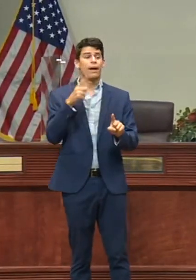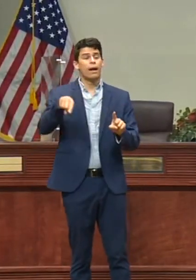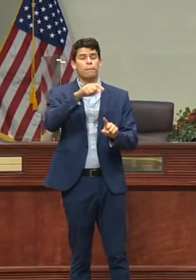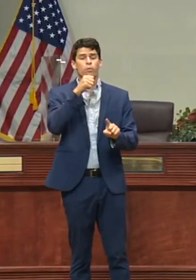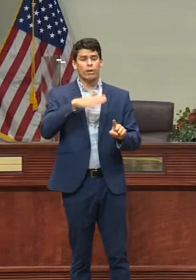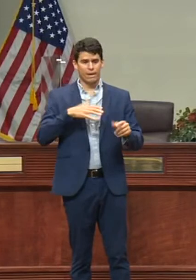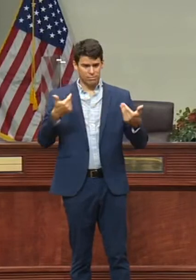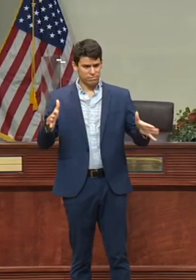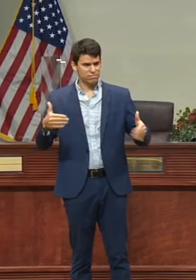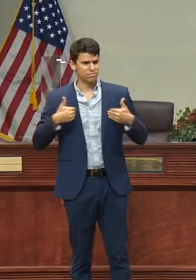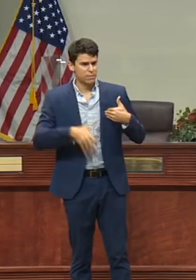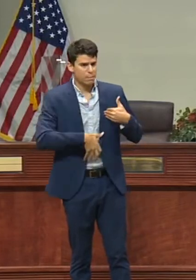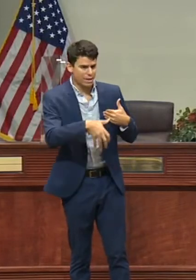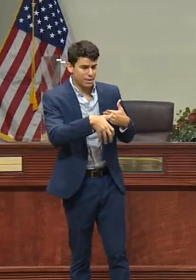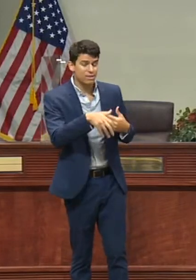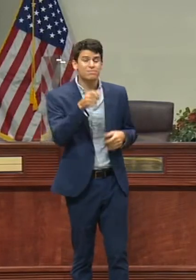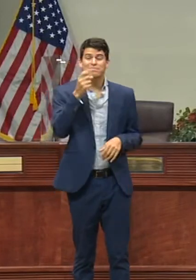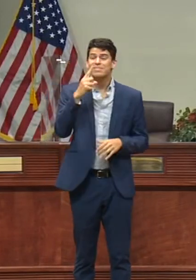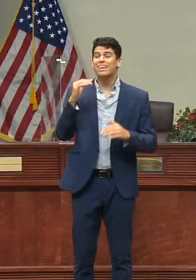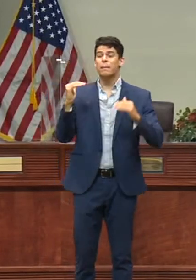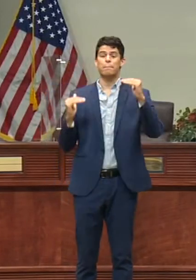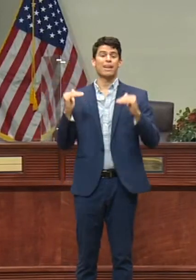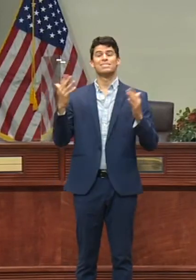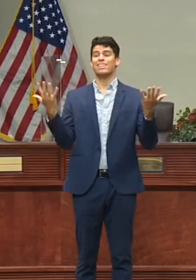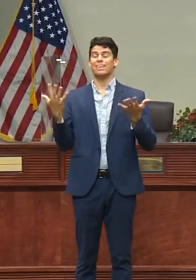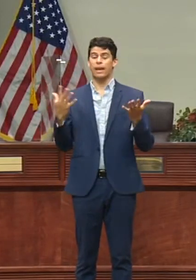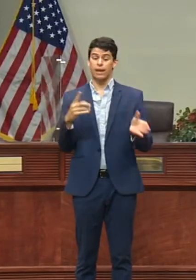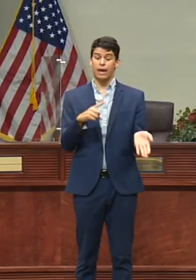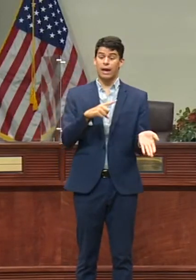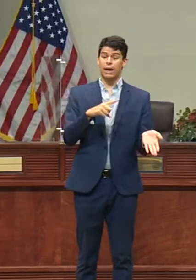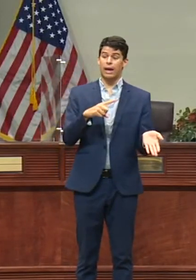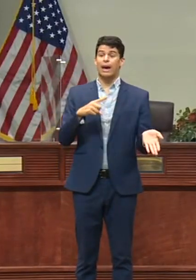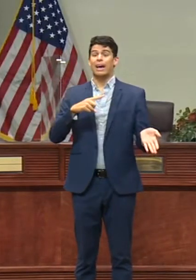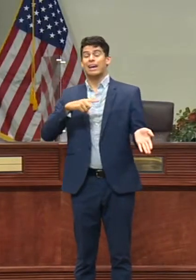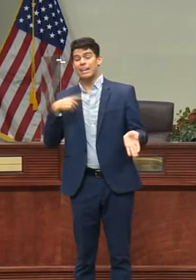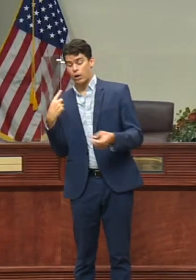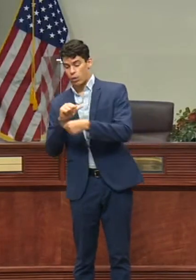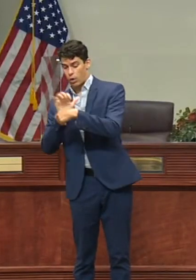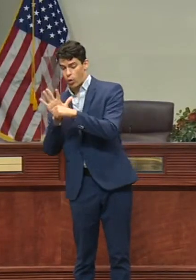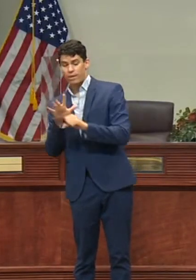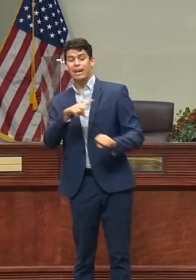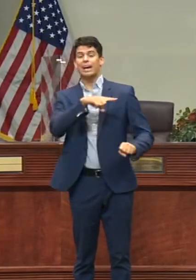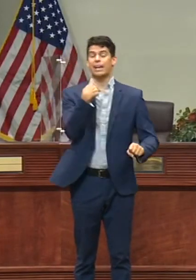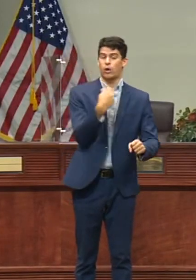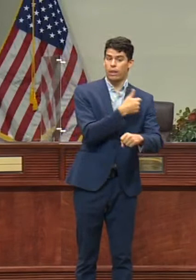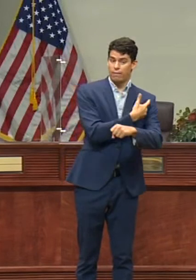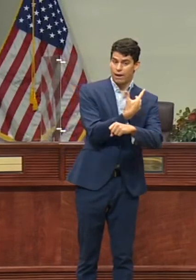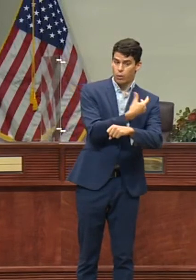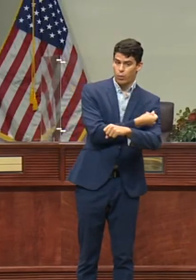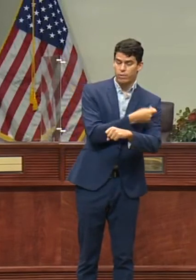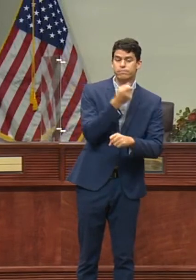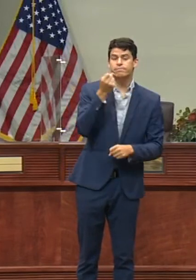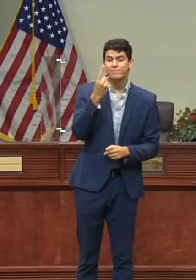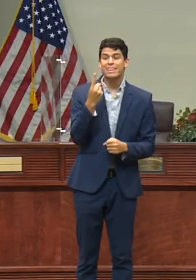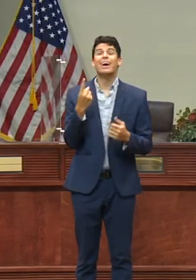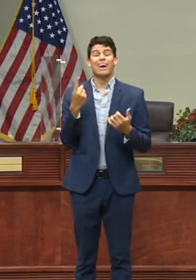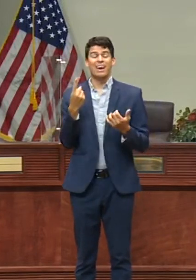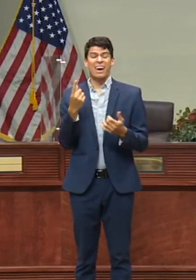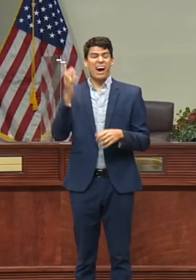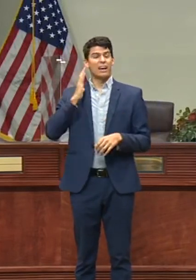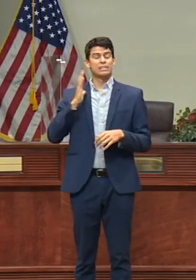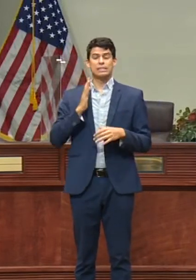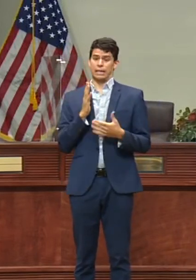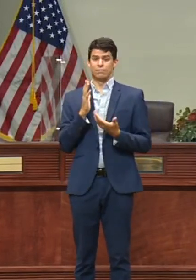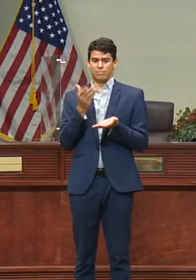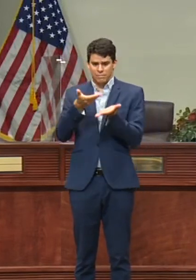obviamente esto es un balance entre riesgos de COVID y riesgos de la vacuna. Ahora tenemos mucha más información que antes.